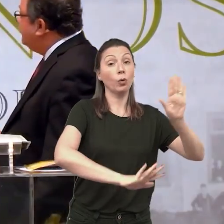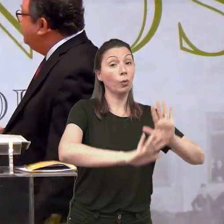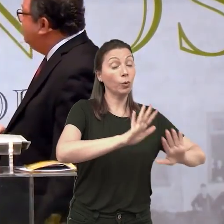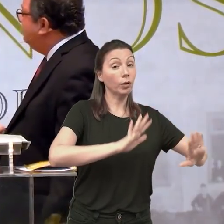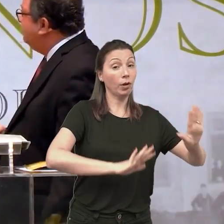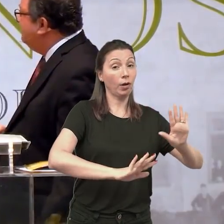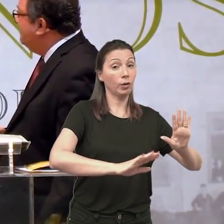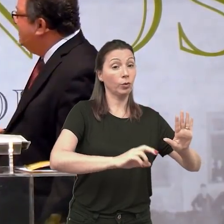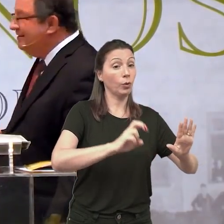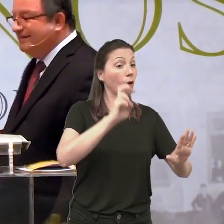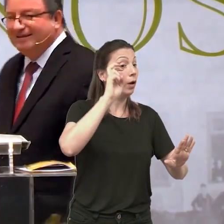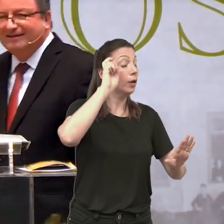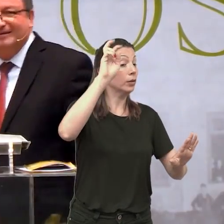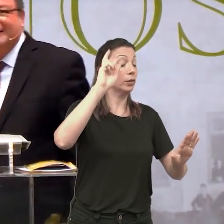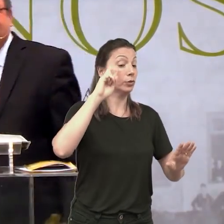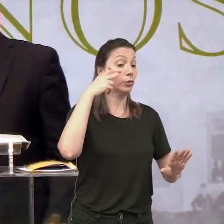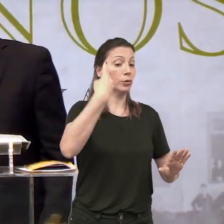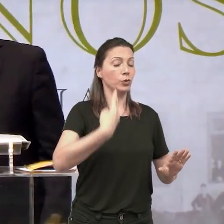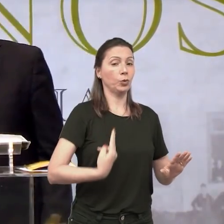vontade de Deus.